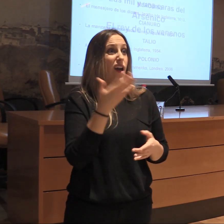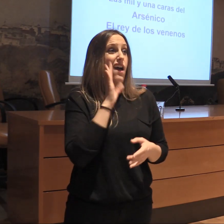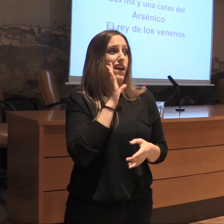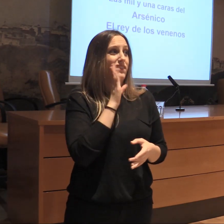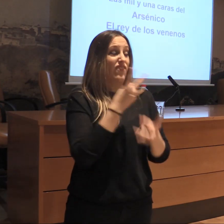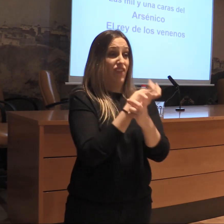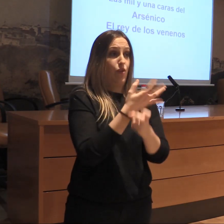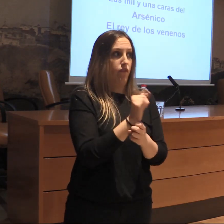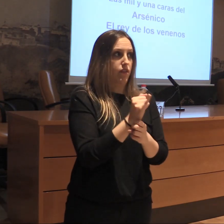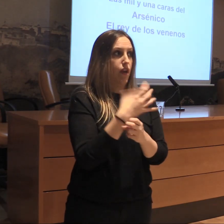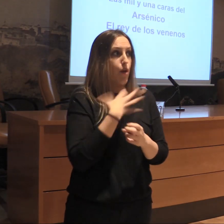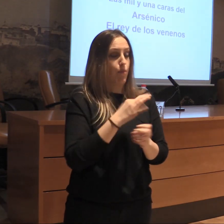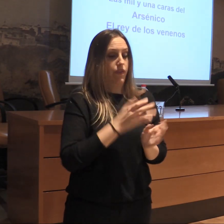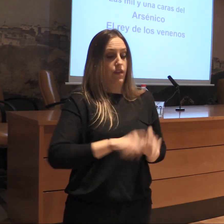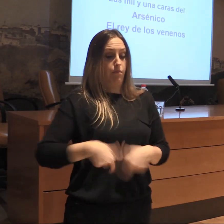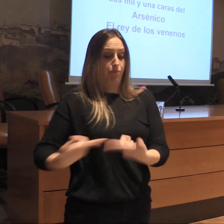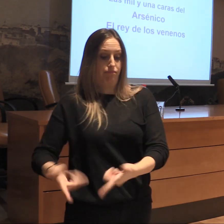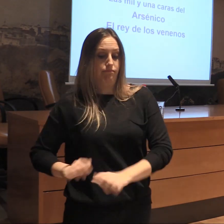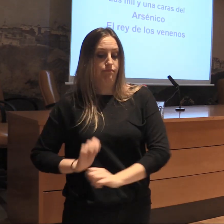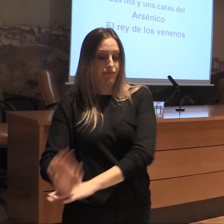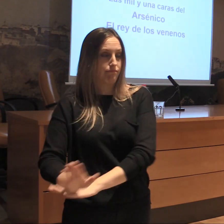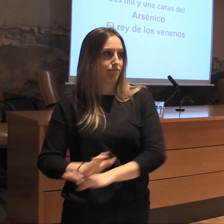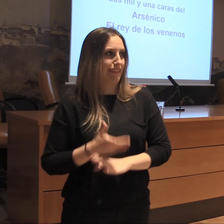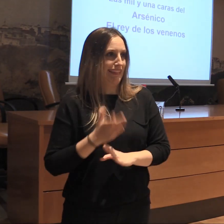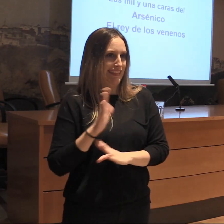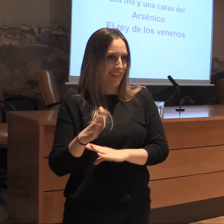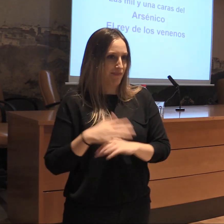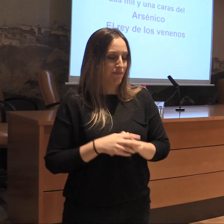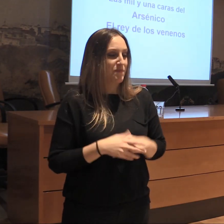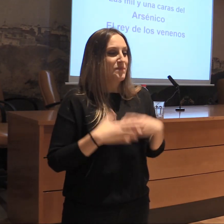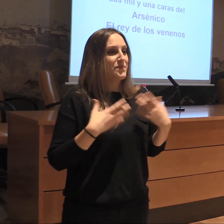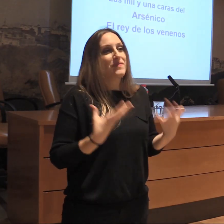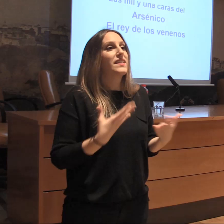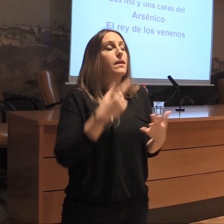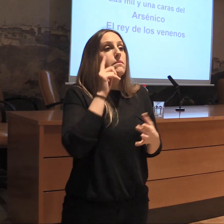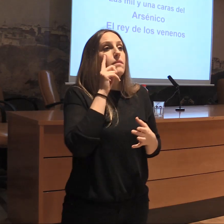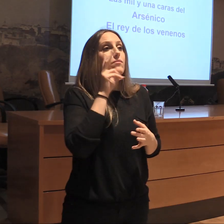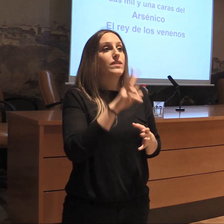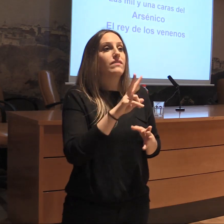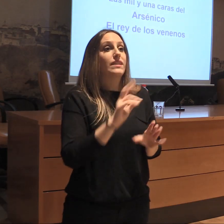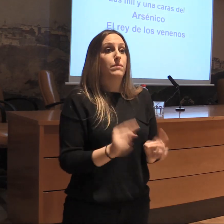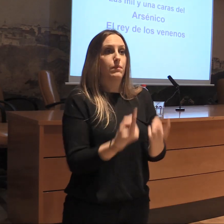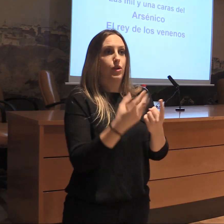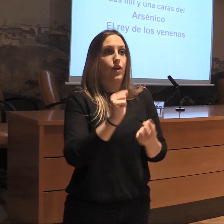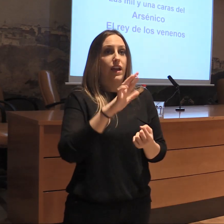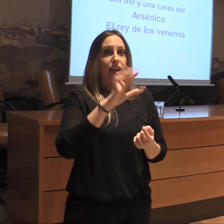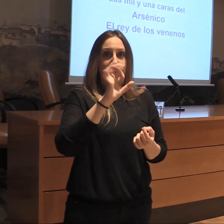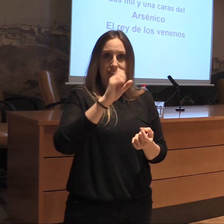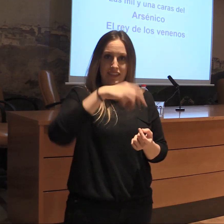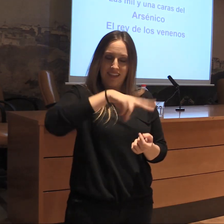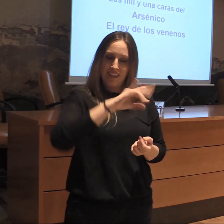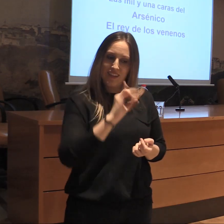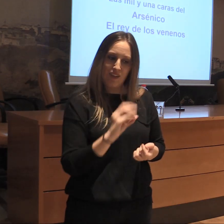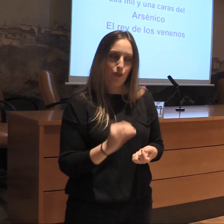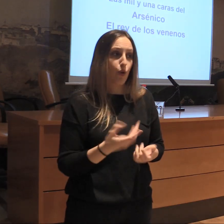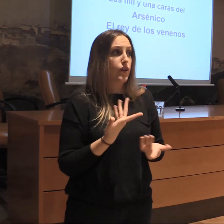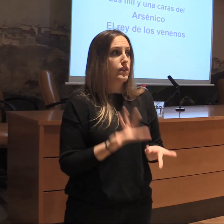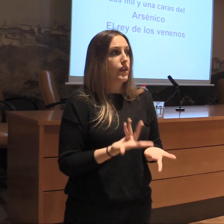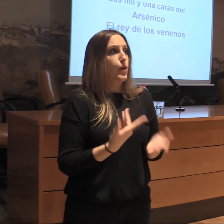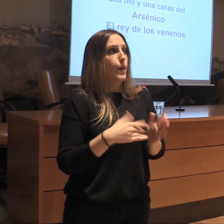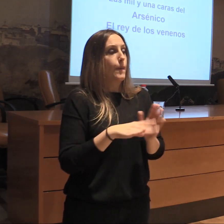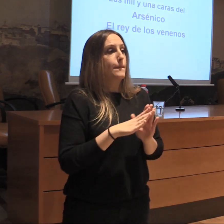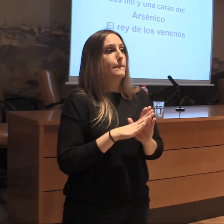entrando ya. Vamos a ver primero que el arsénico, aparte de ser el principio activo de